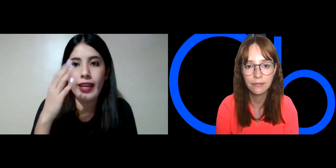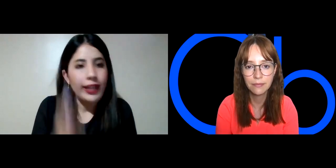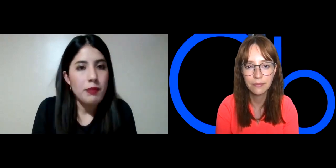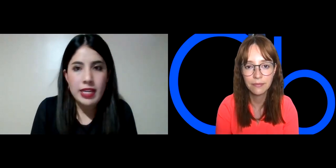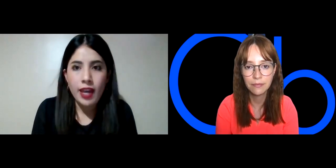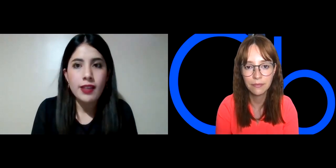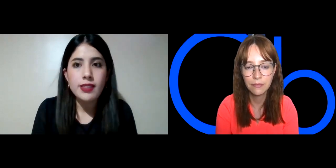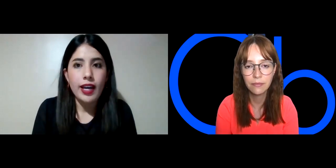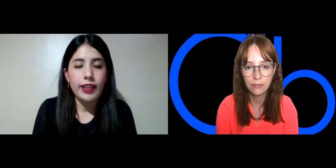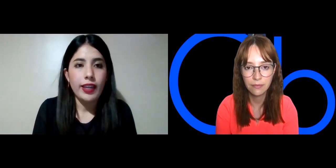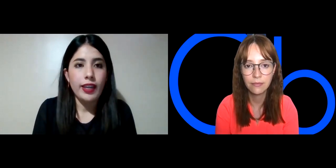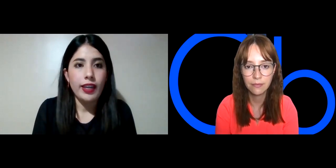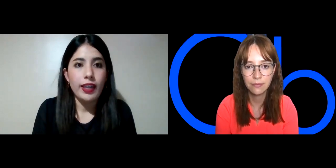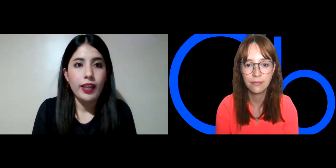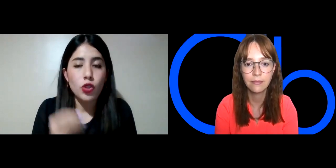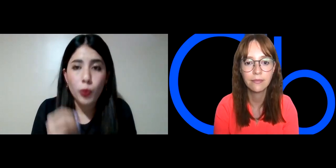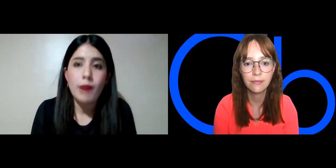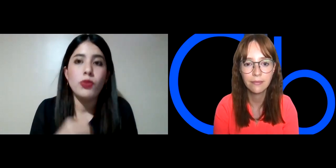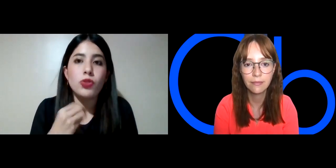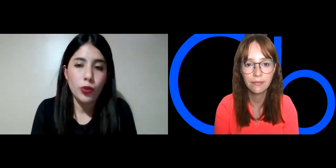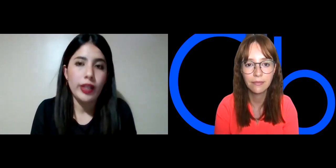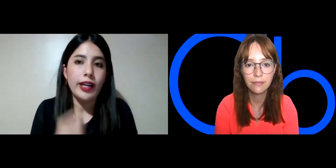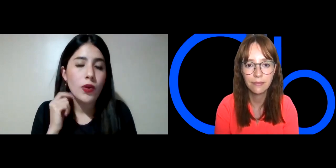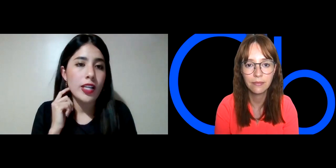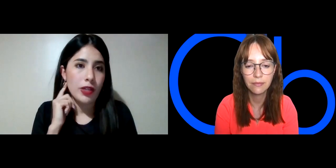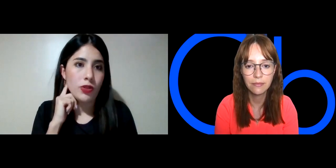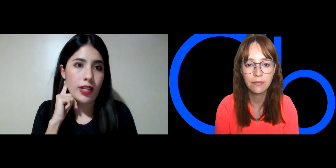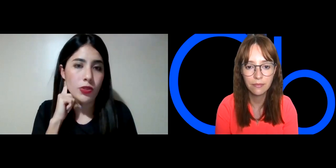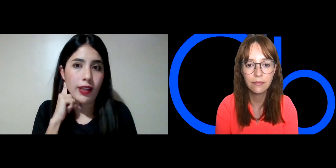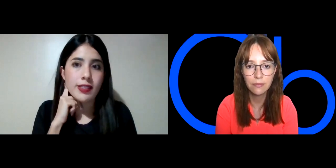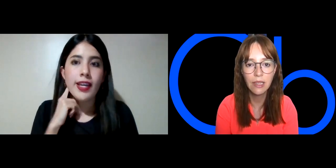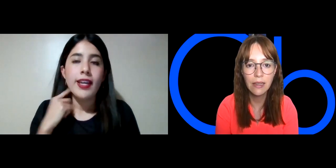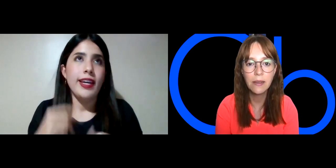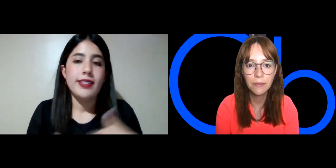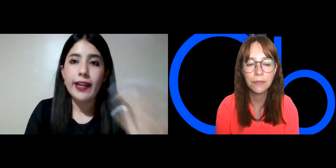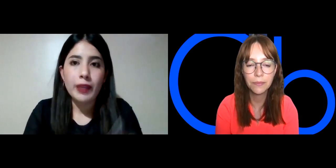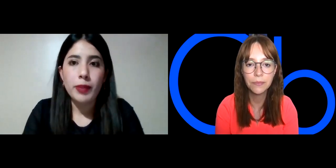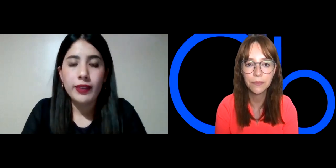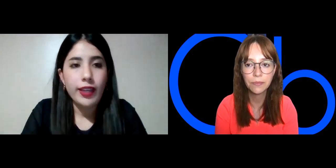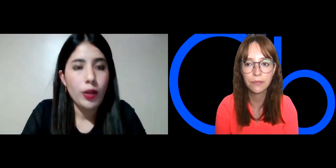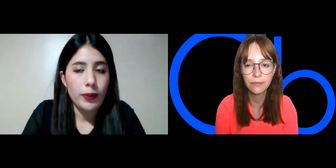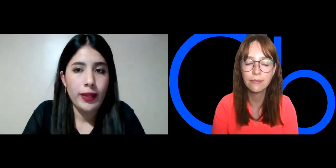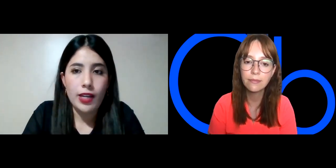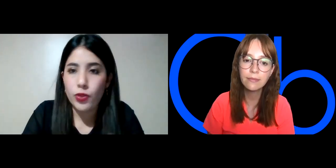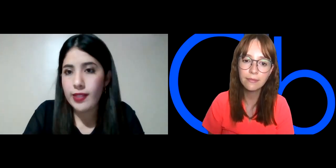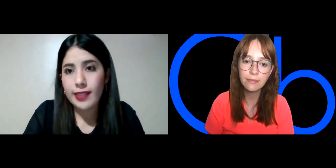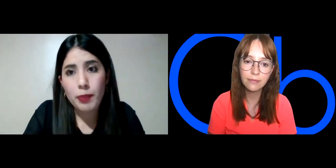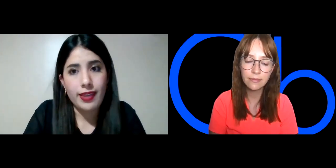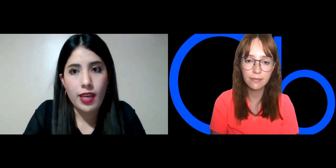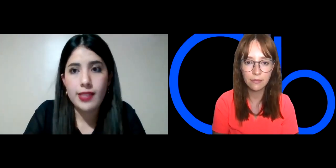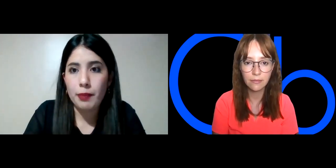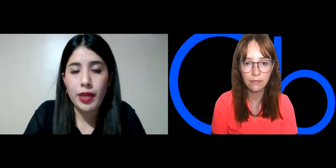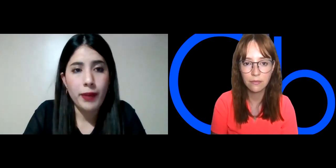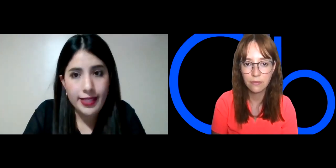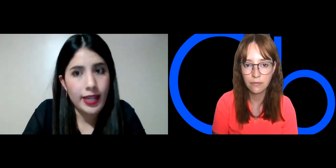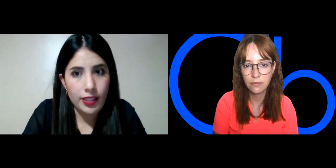siempre encaminadas a que nos podamos comunicar con las personas sordas. Ciertamente las otras